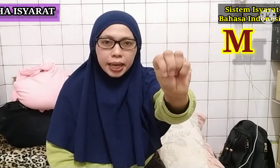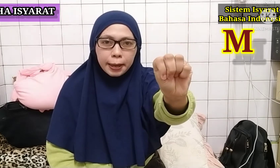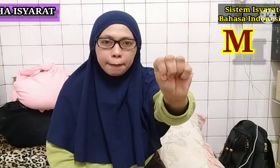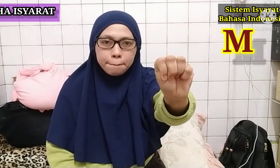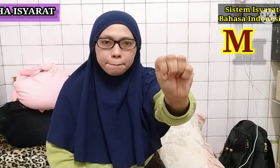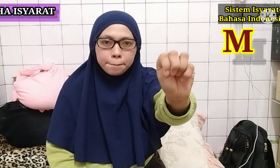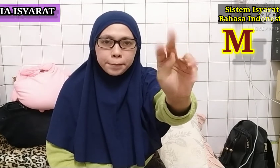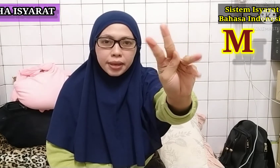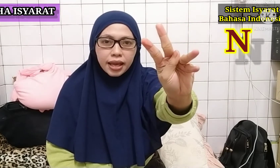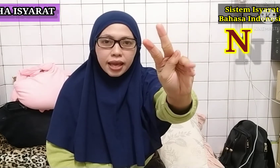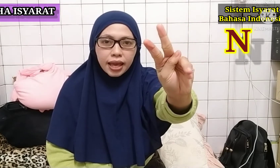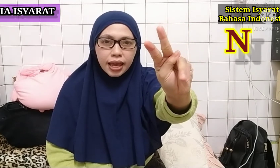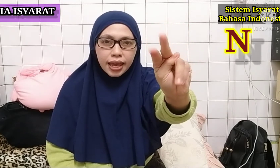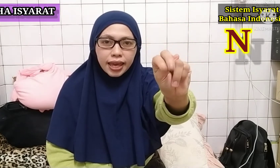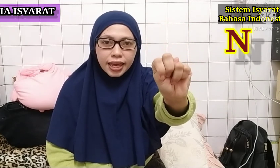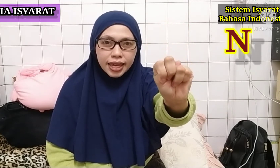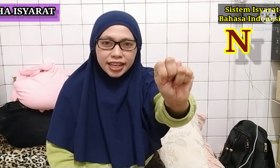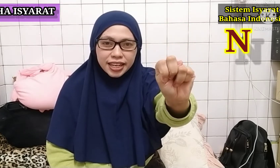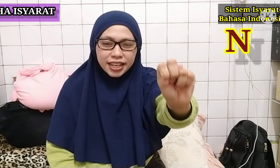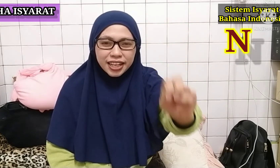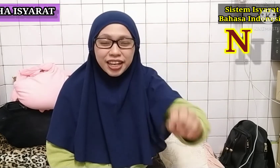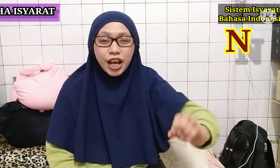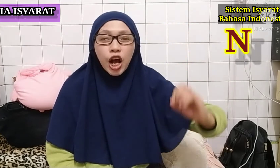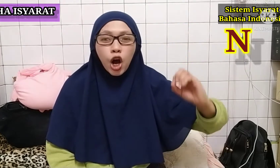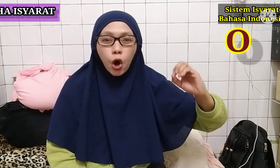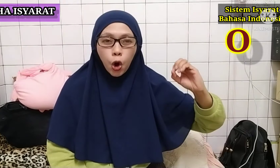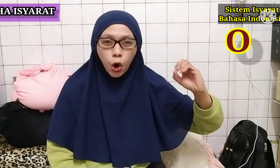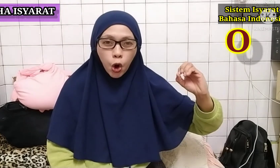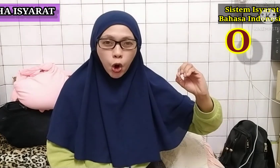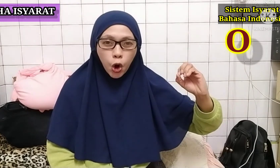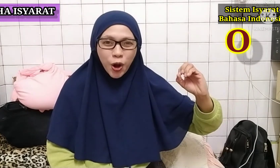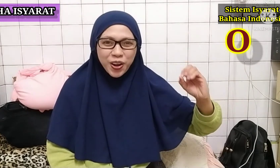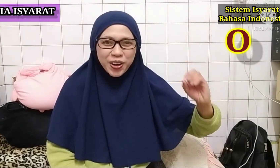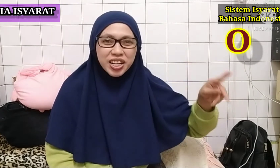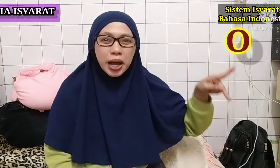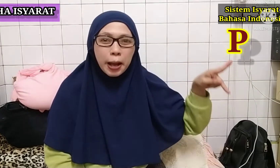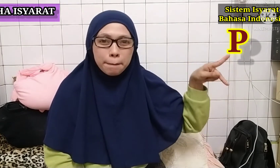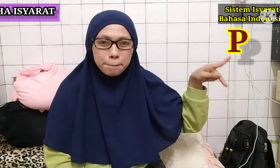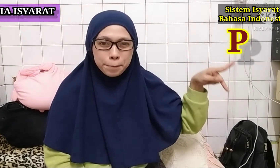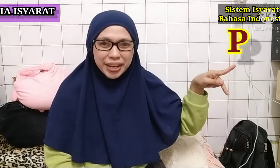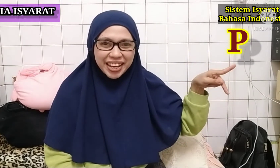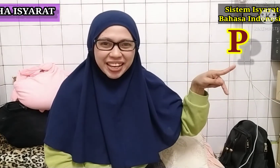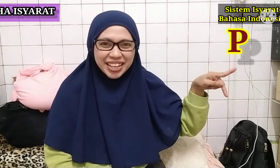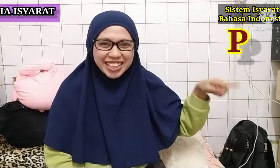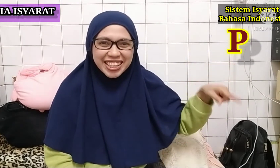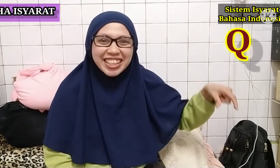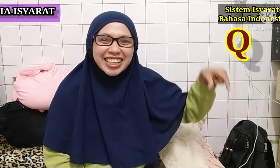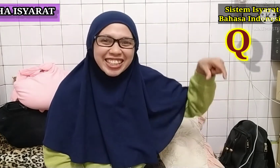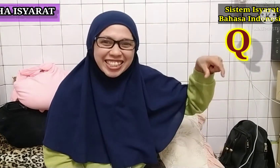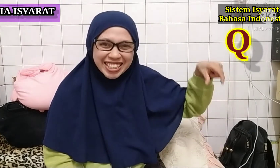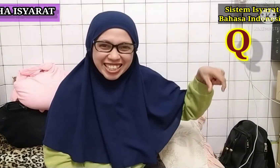M, N, O, P, Q,